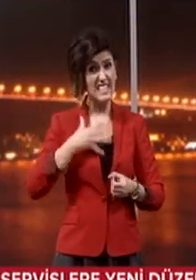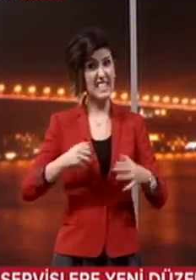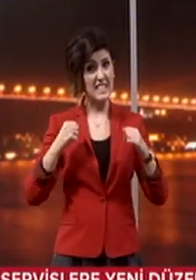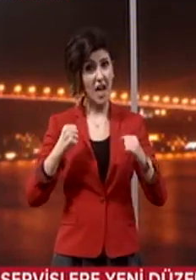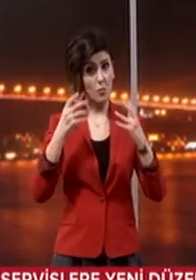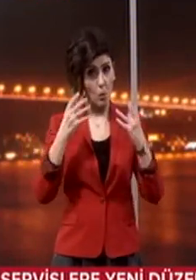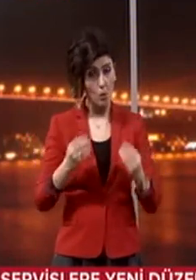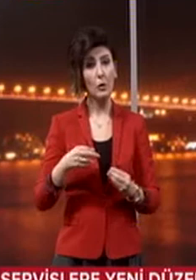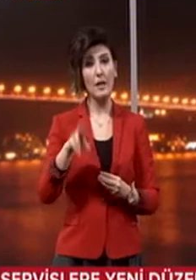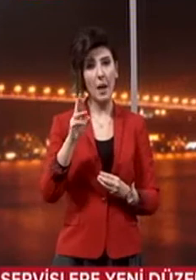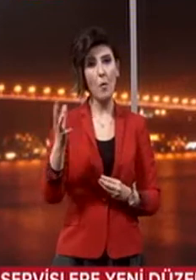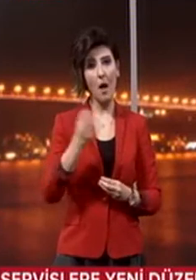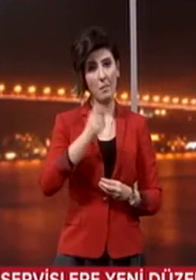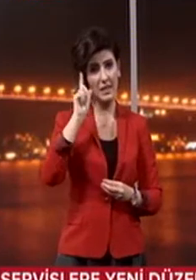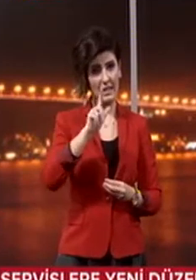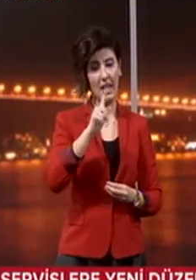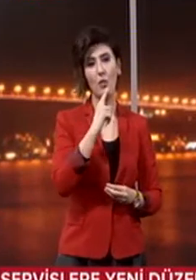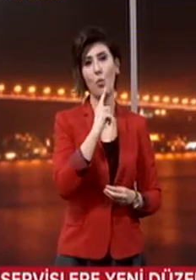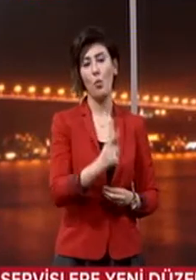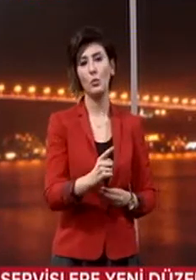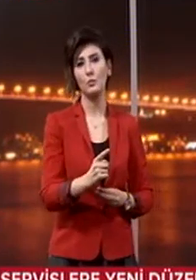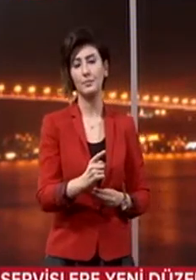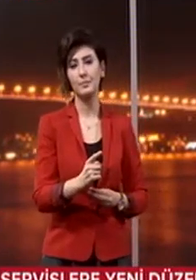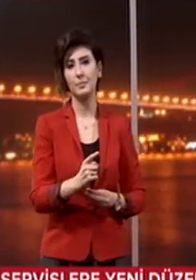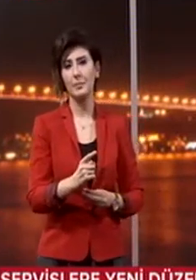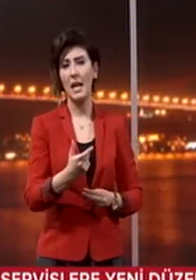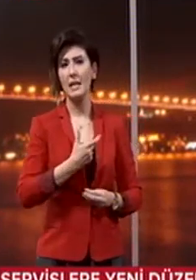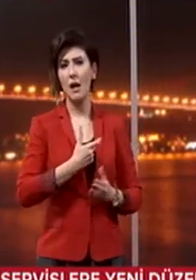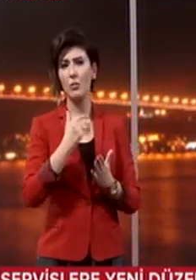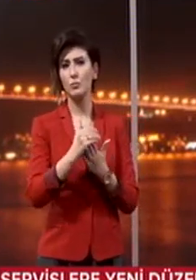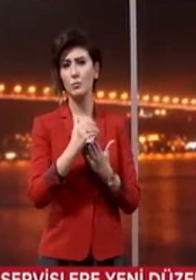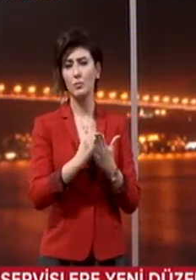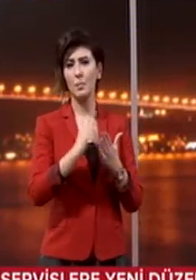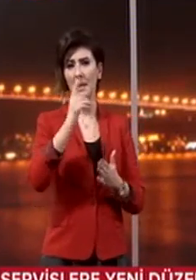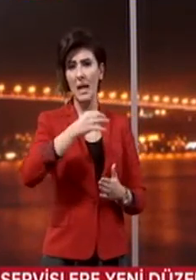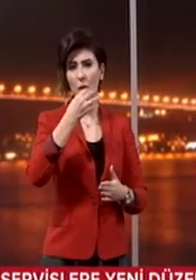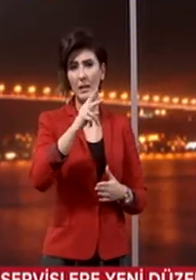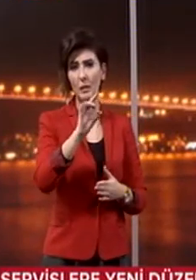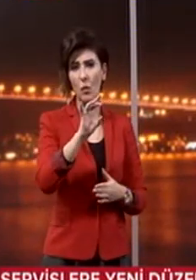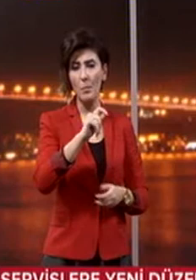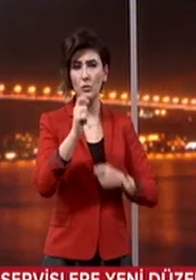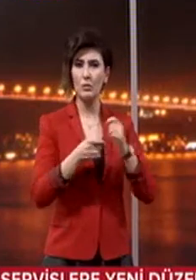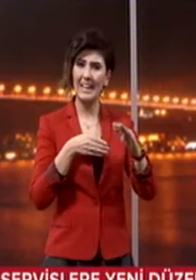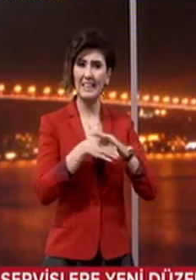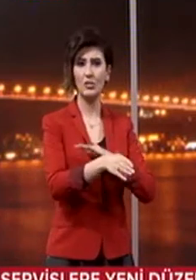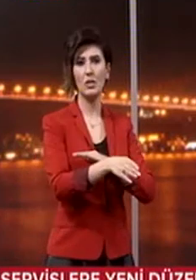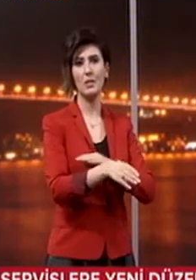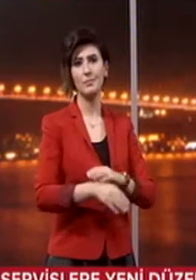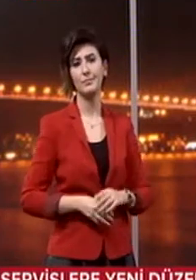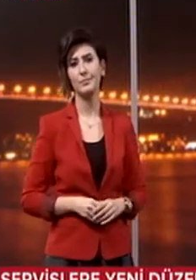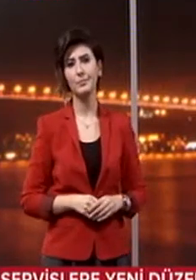sağlıklı olduklarına dair rapor almaları gerekecek. Yönetmelik 1 Eylül 2015'te yürürlüğe girecek.